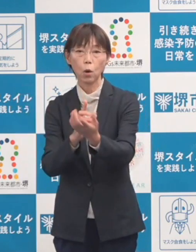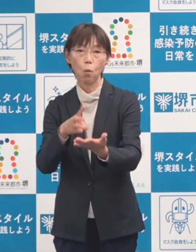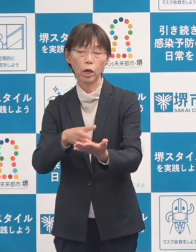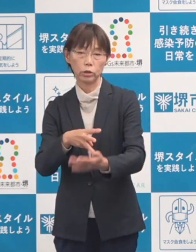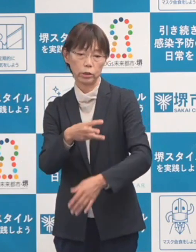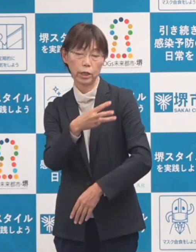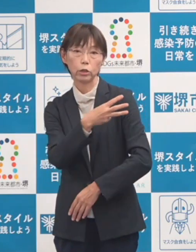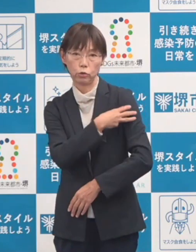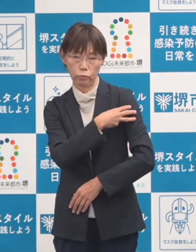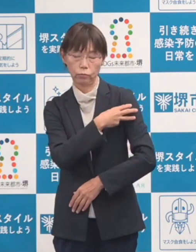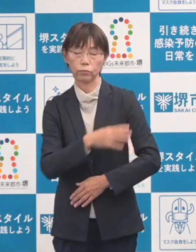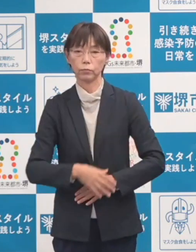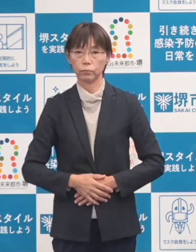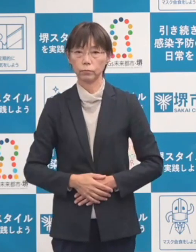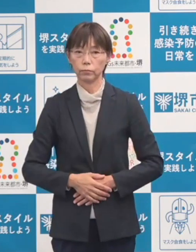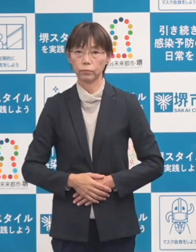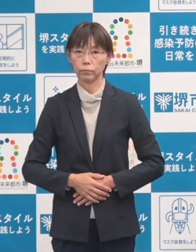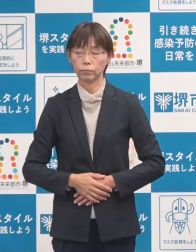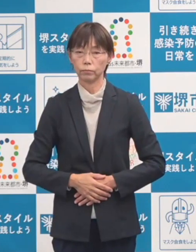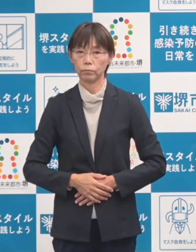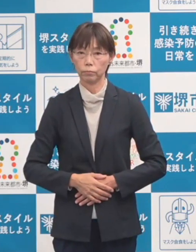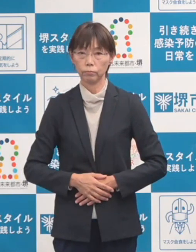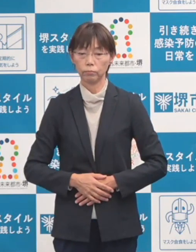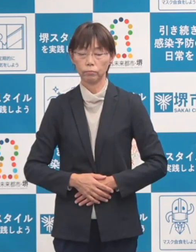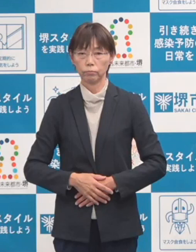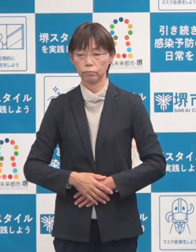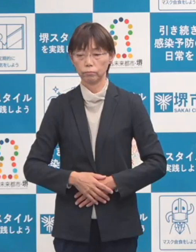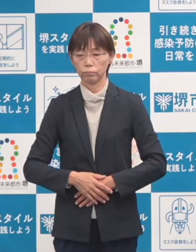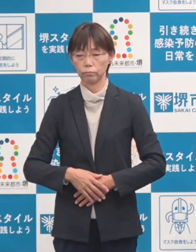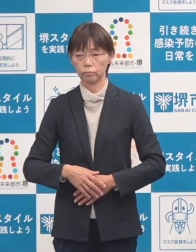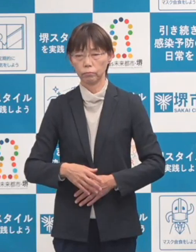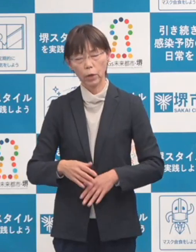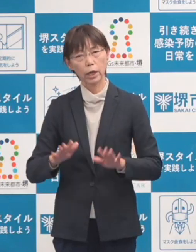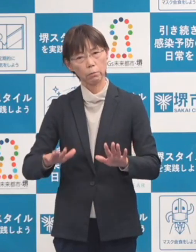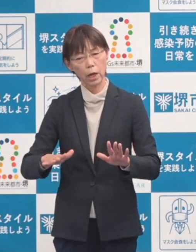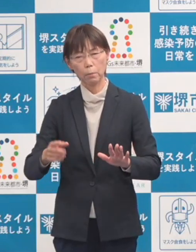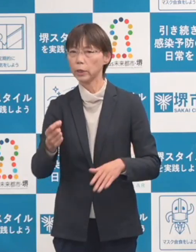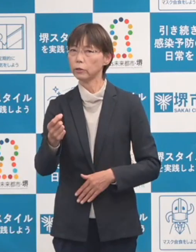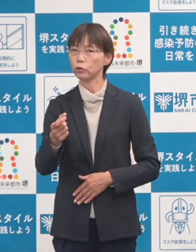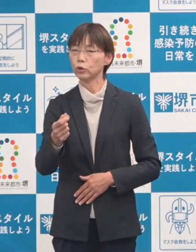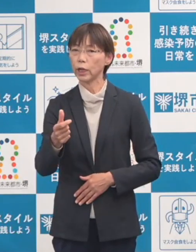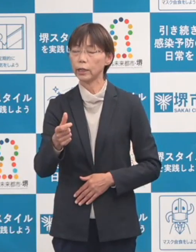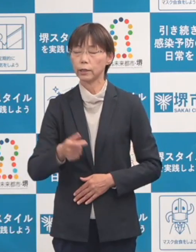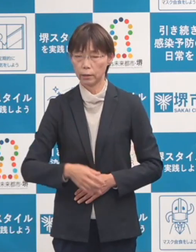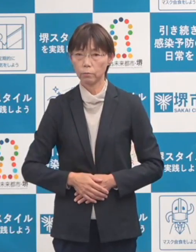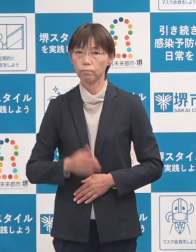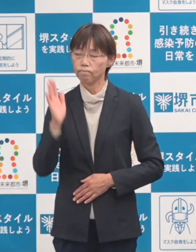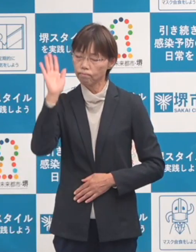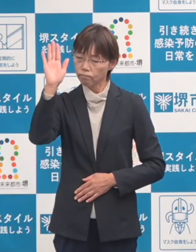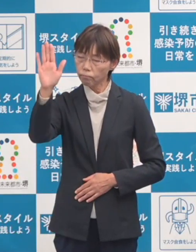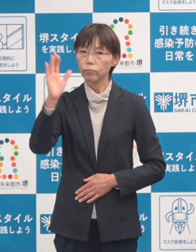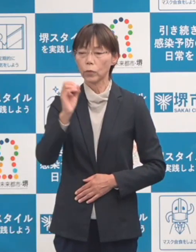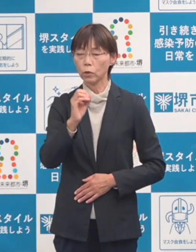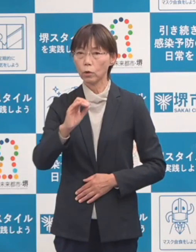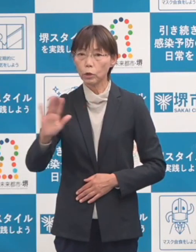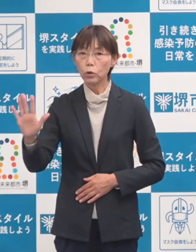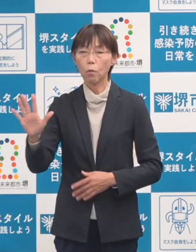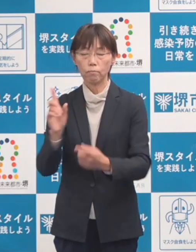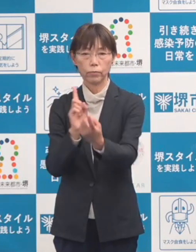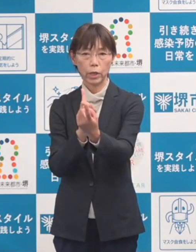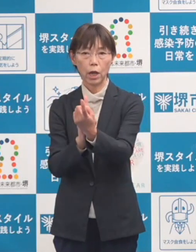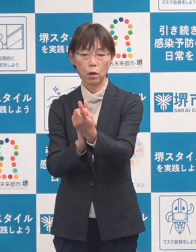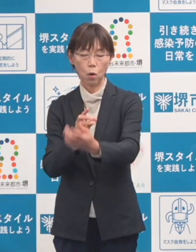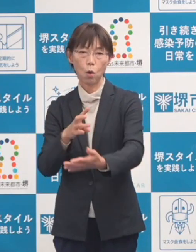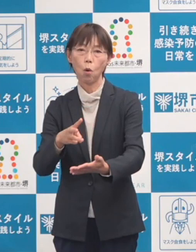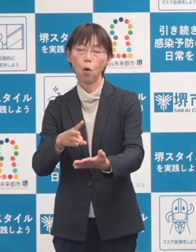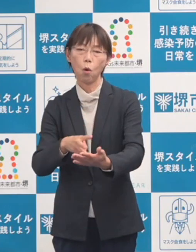きます。ですのでまだパーセンテージは少ない状況ですが、これからこのオミクロン株対応ワクチンを接種された方が